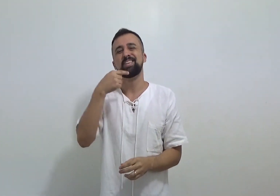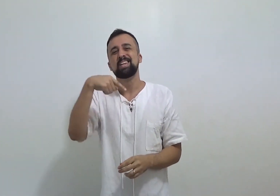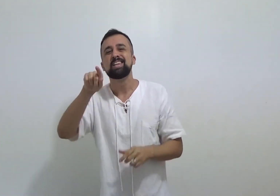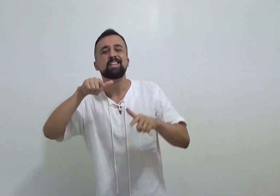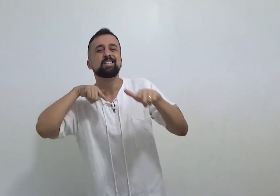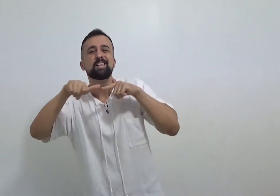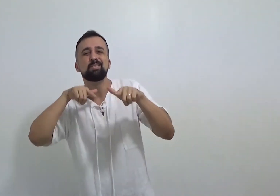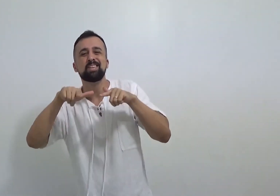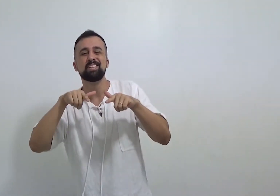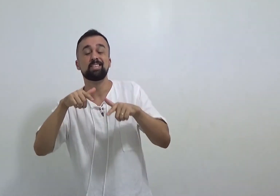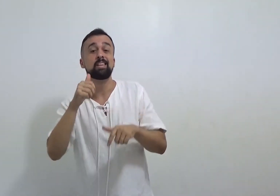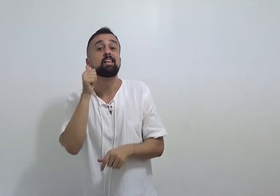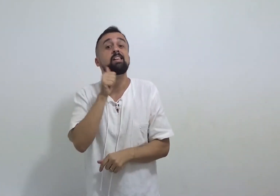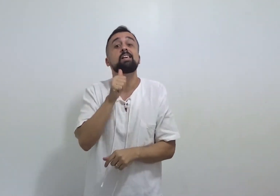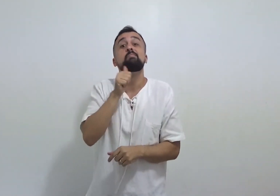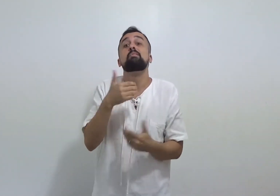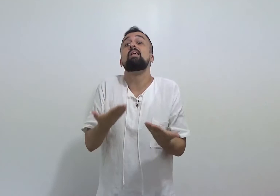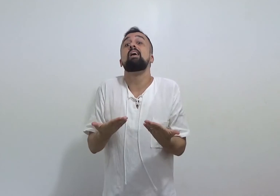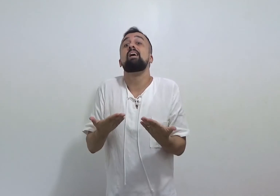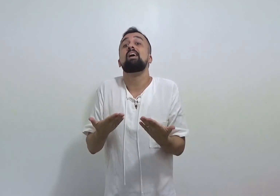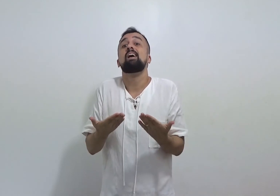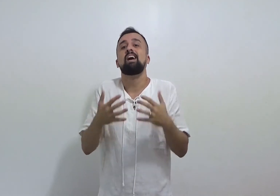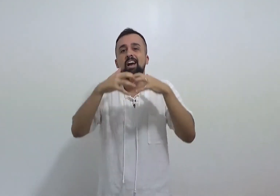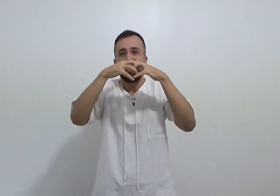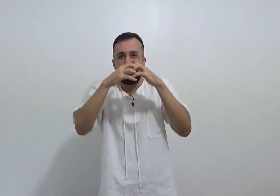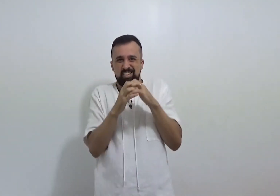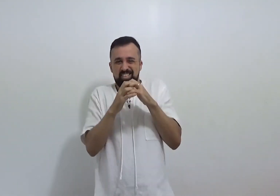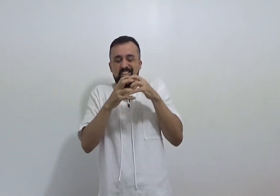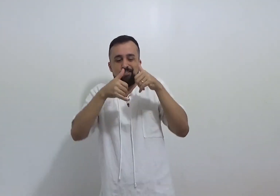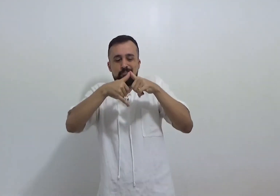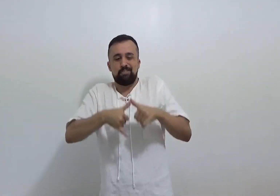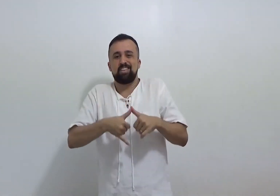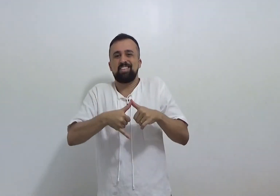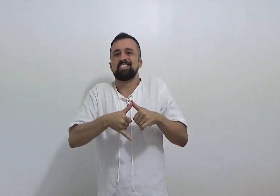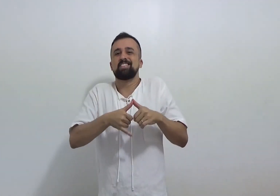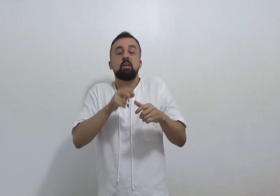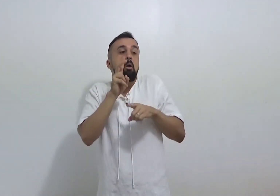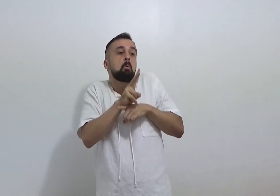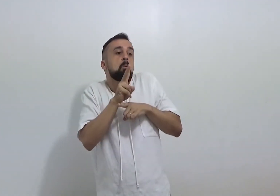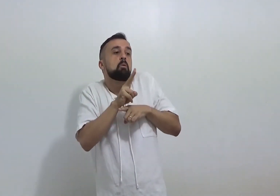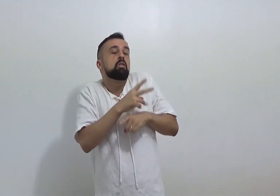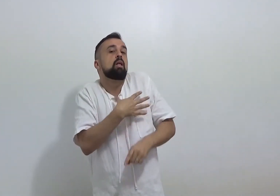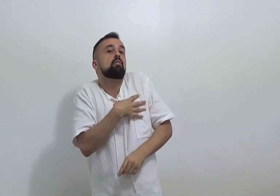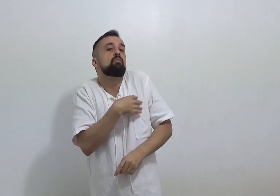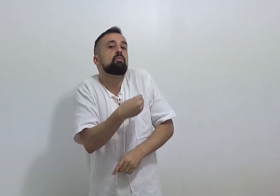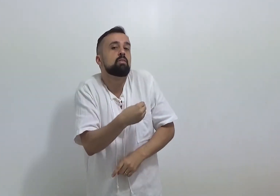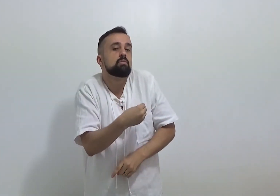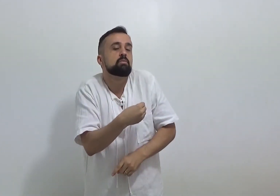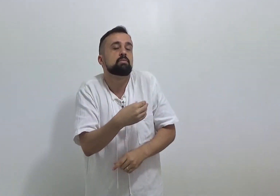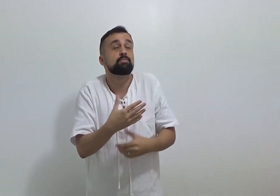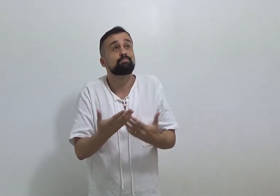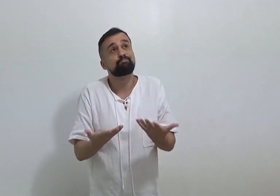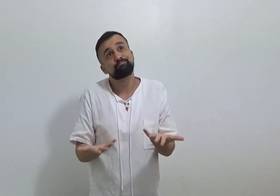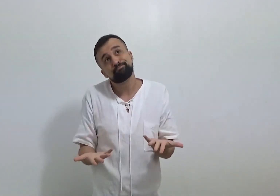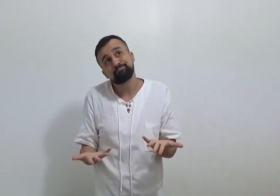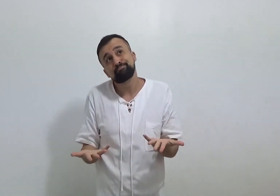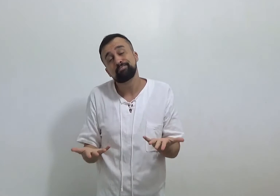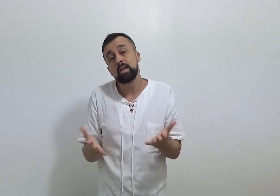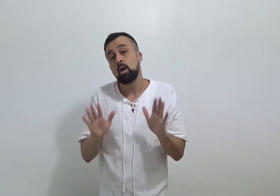Na imagem, mostra o homem indo trabalhar e a mulher ficando em casa, cuidando dos filhos.